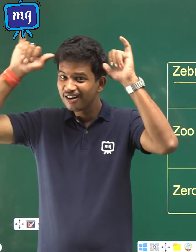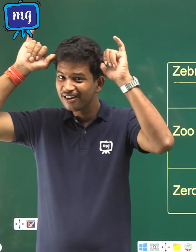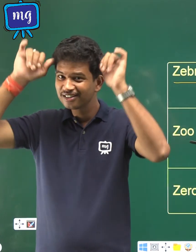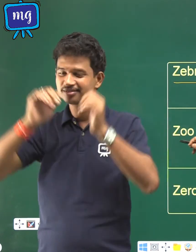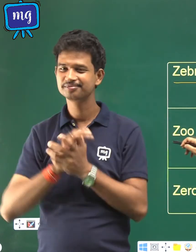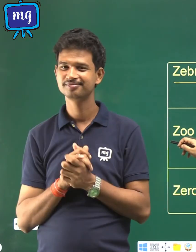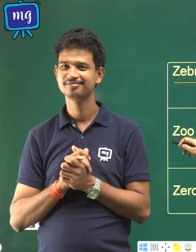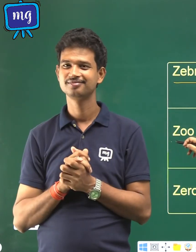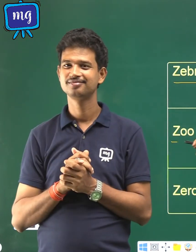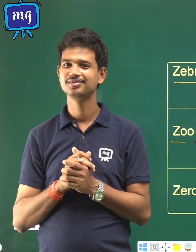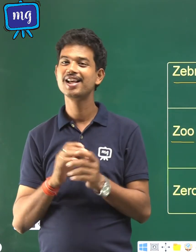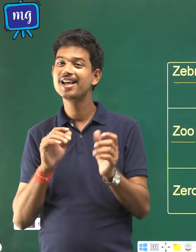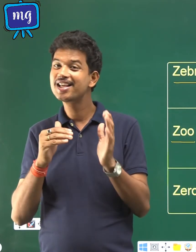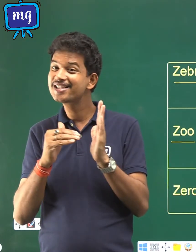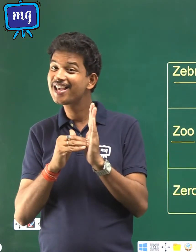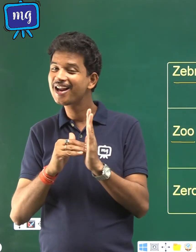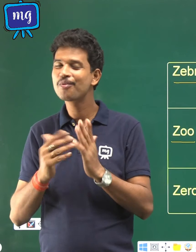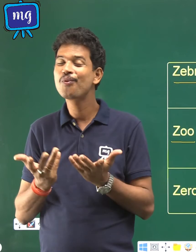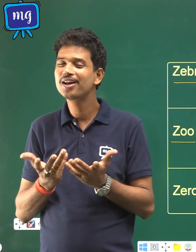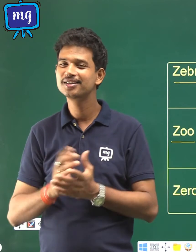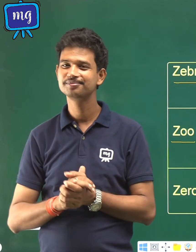Z for